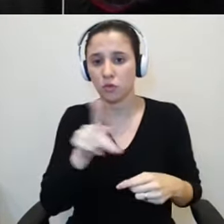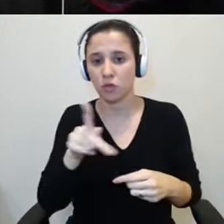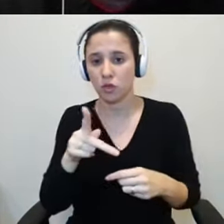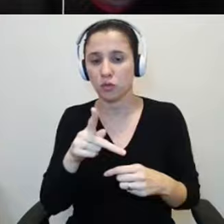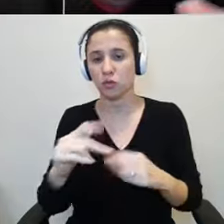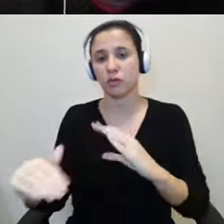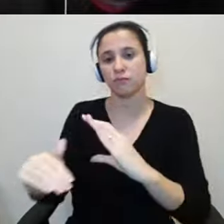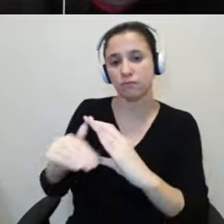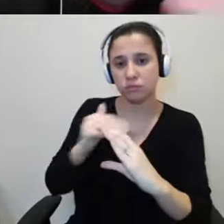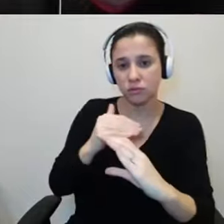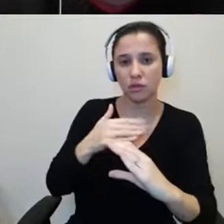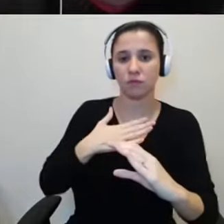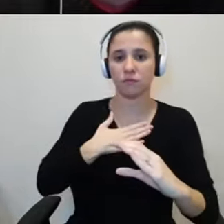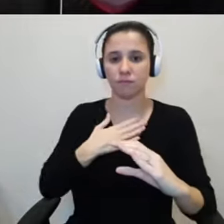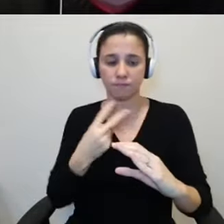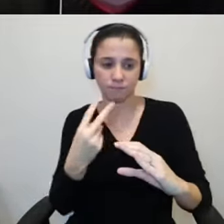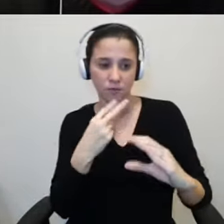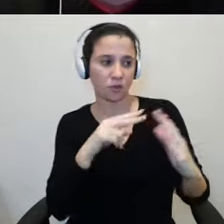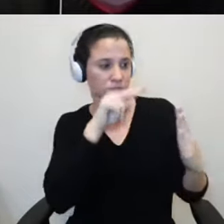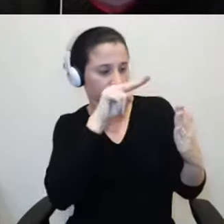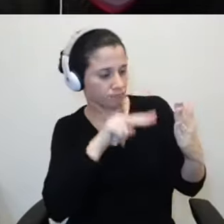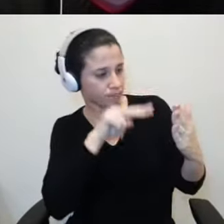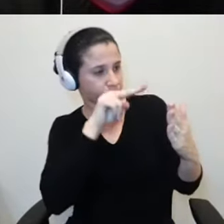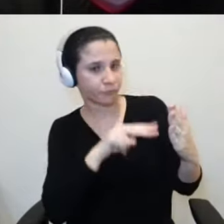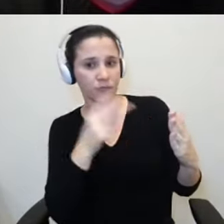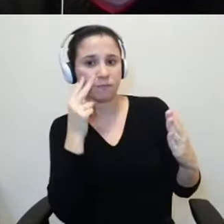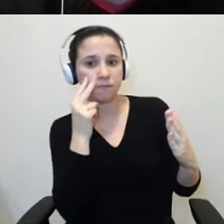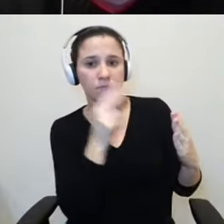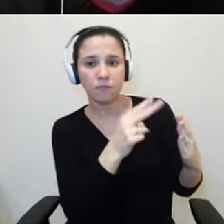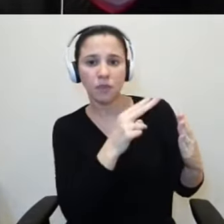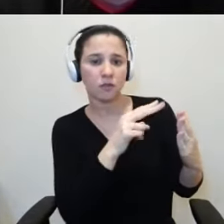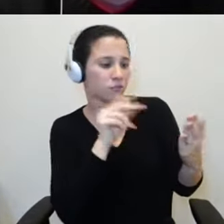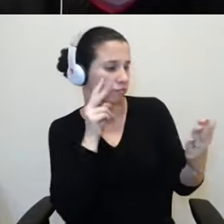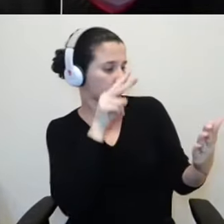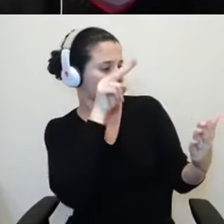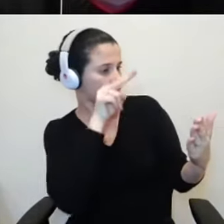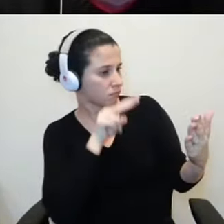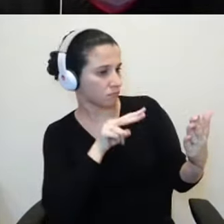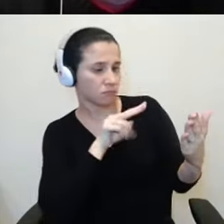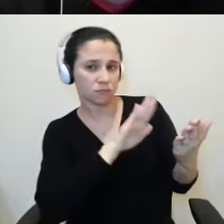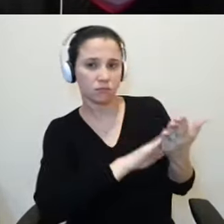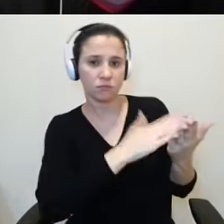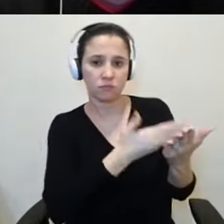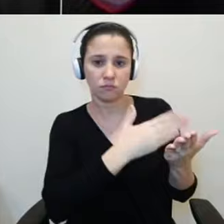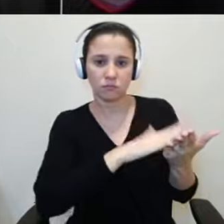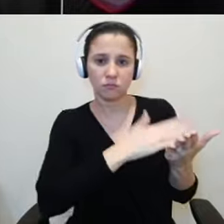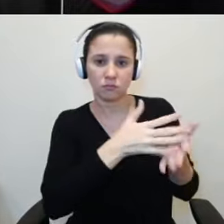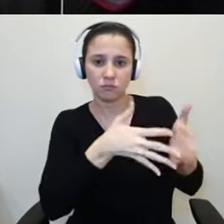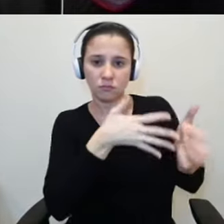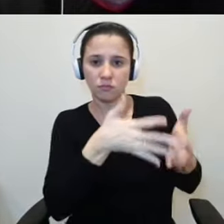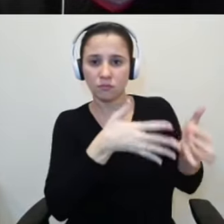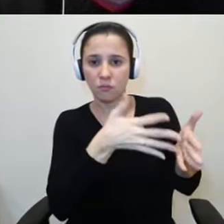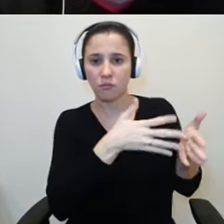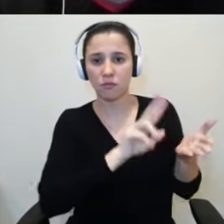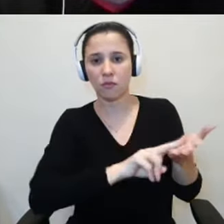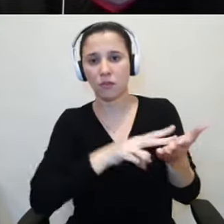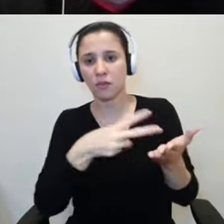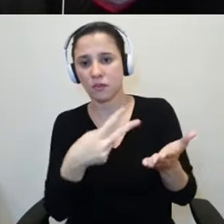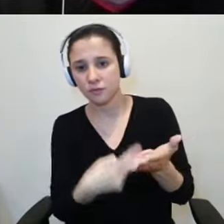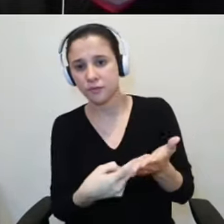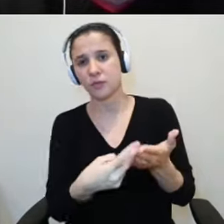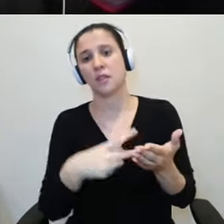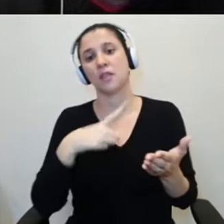a análise e fazia a interpretação desse material para os nossos estudantes que precisam aí da tradução. Então,